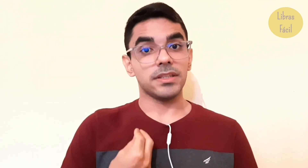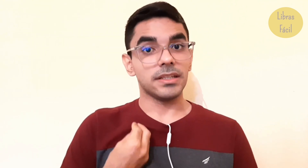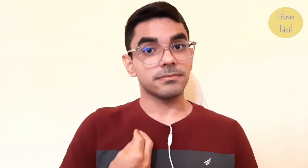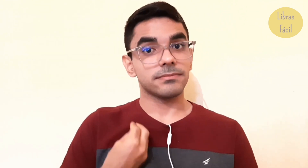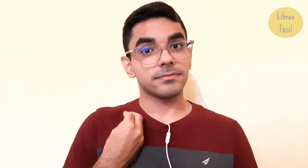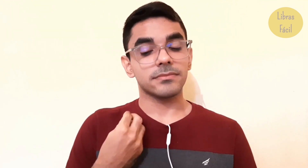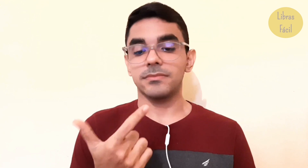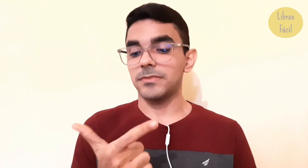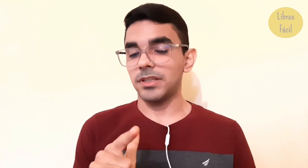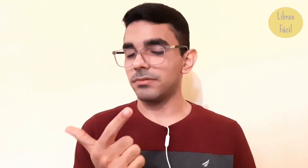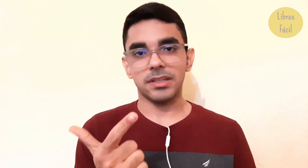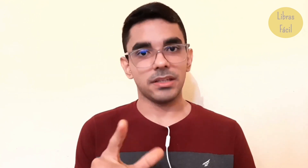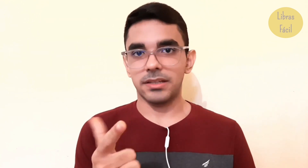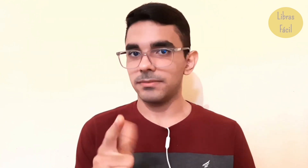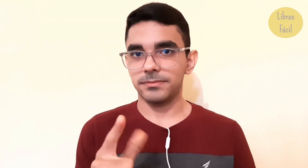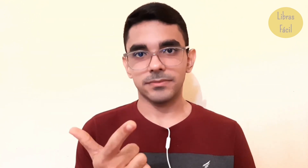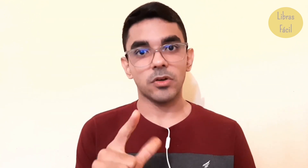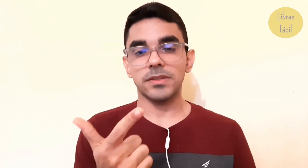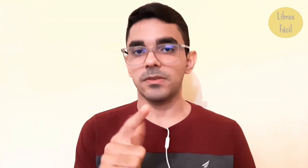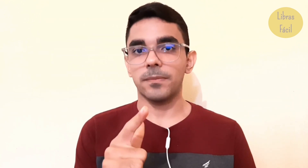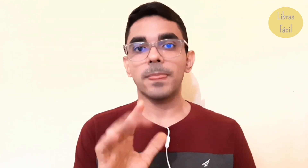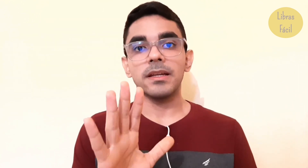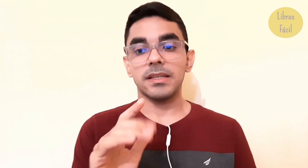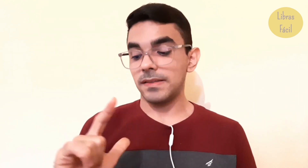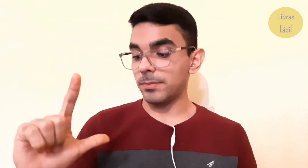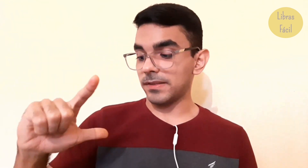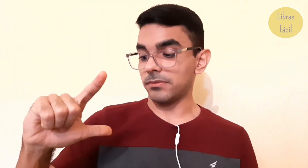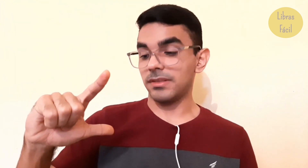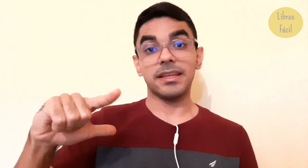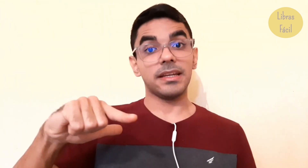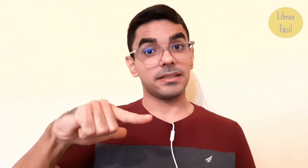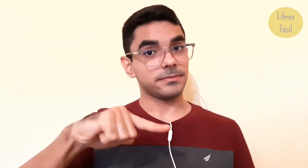Vida, não ter. Olha só, essa expressão ter,